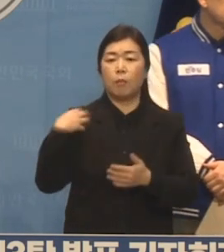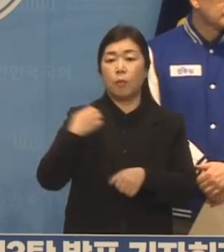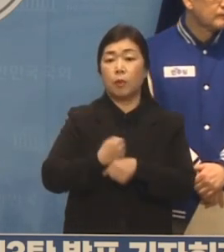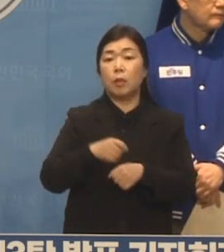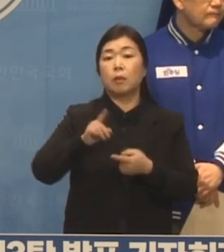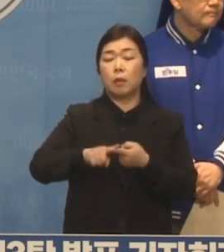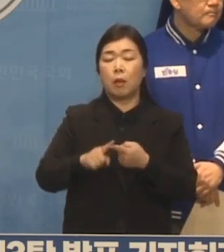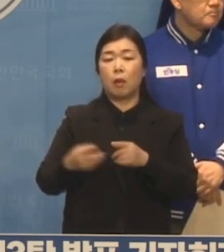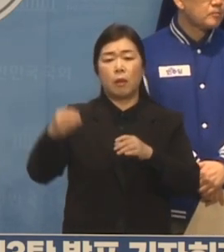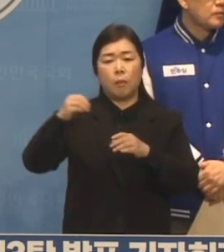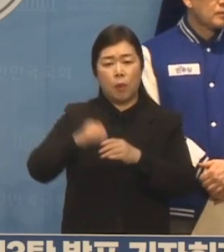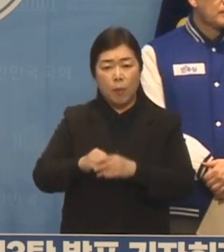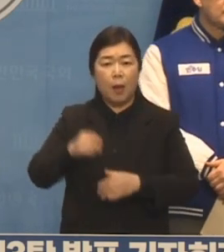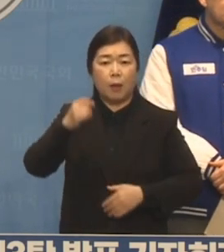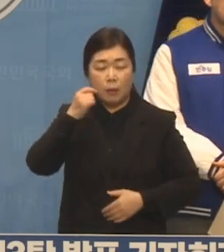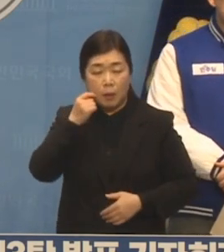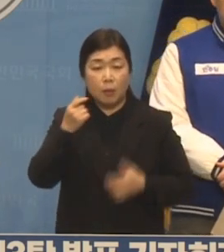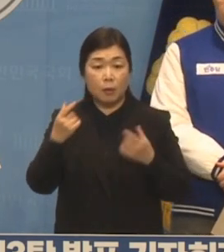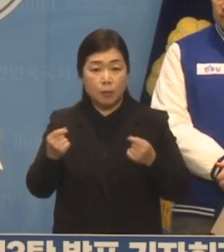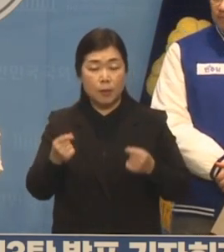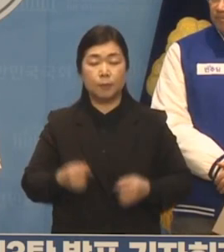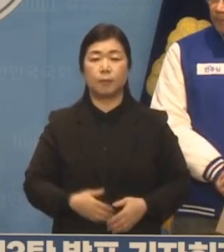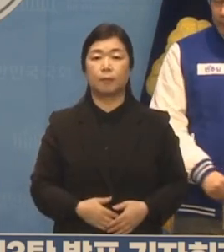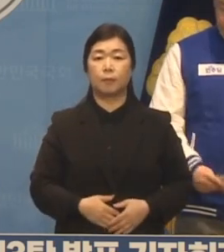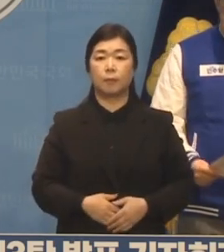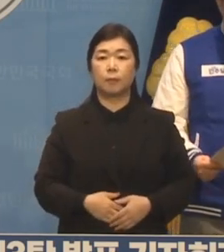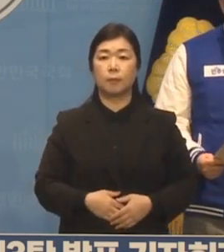제보는 포함돼서는 안 될 것입니다. 이상입니다.